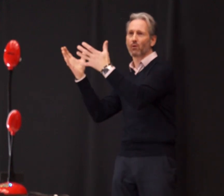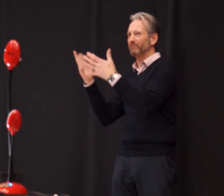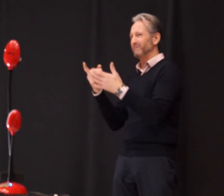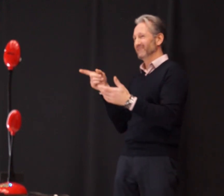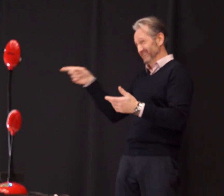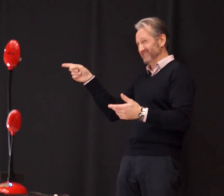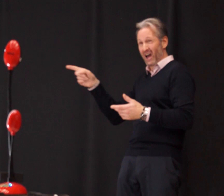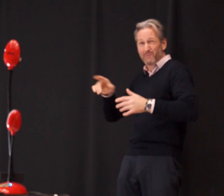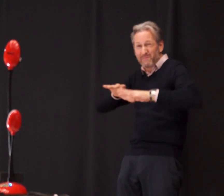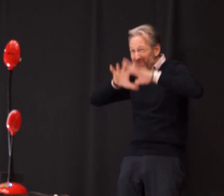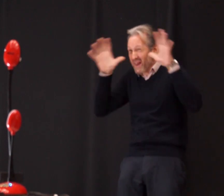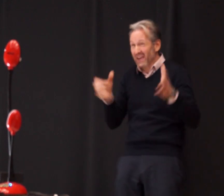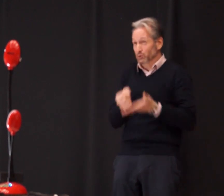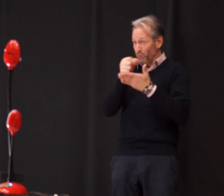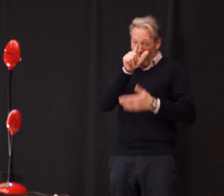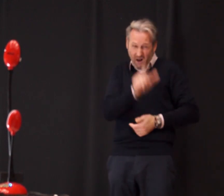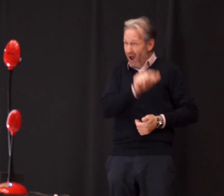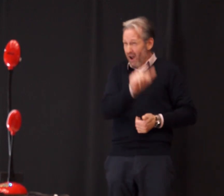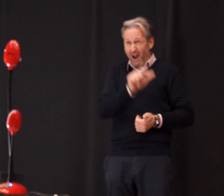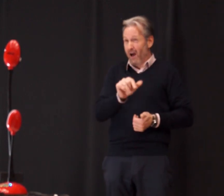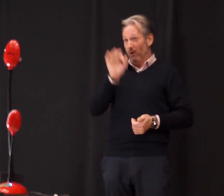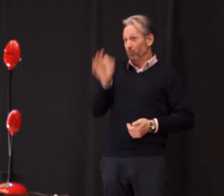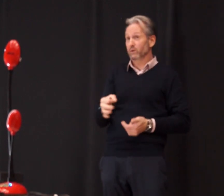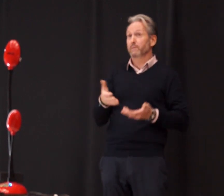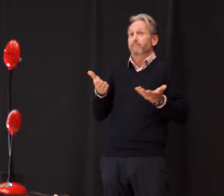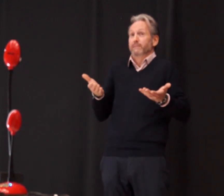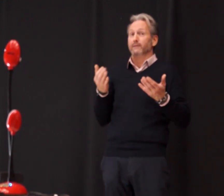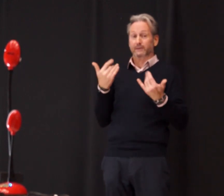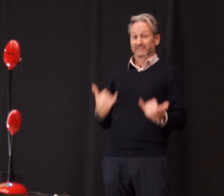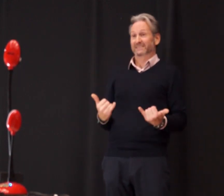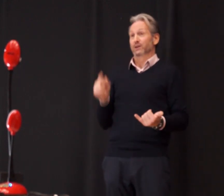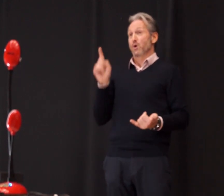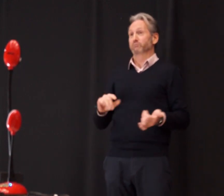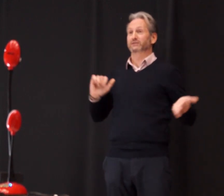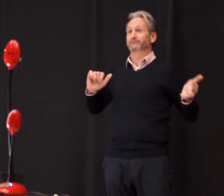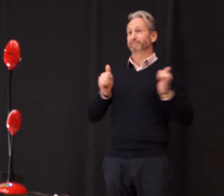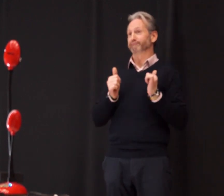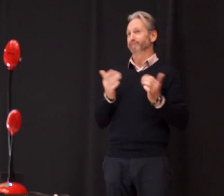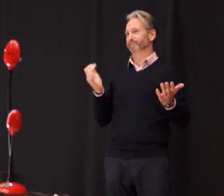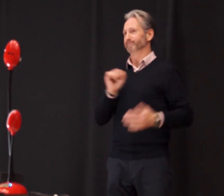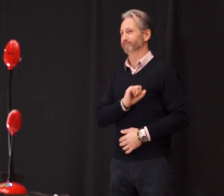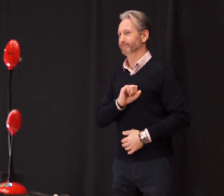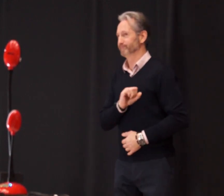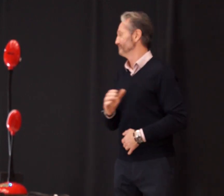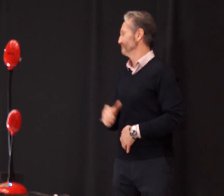pas dans un environnement suffisamment riche en langue pour que